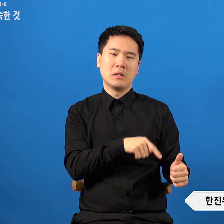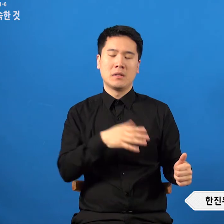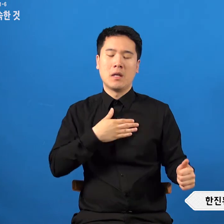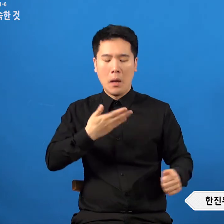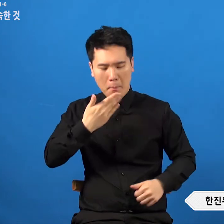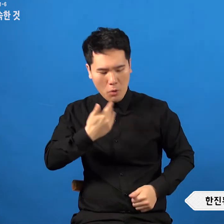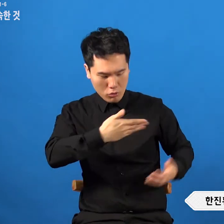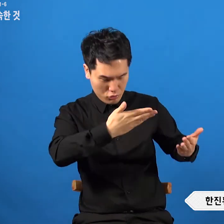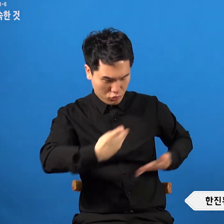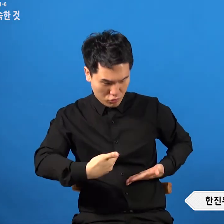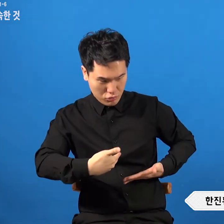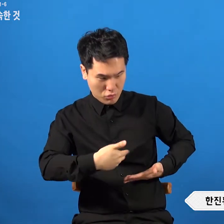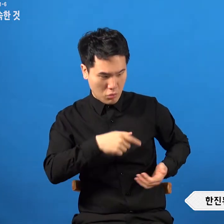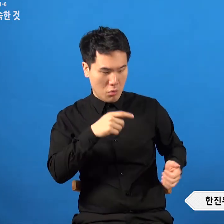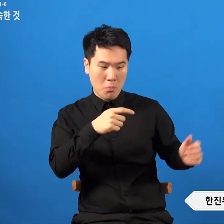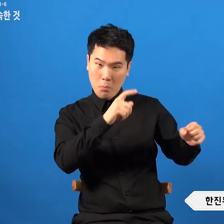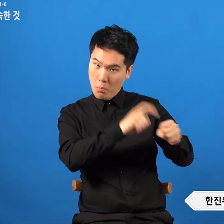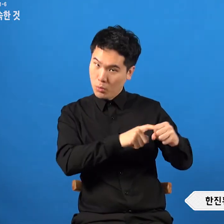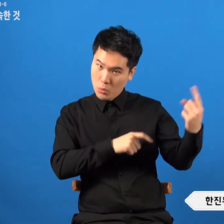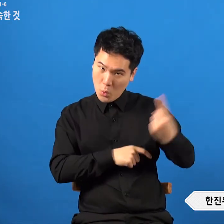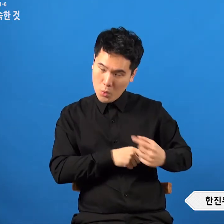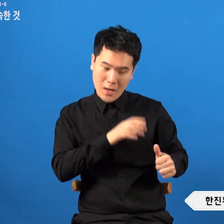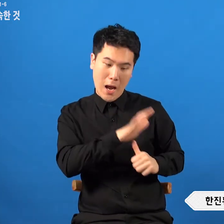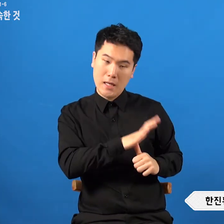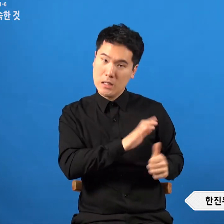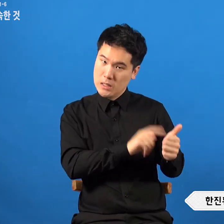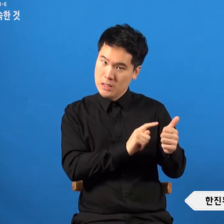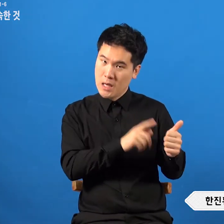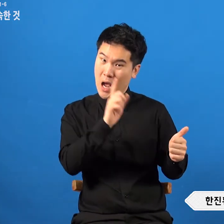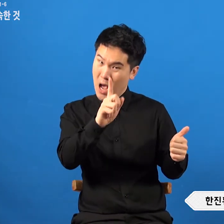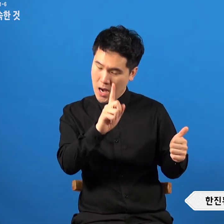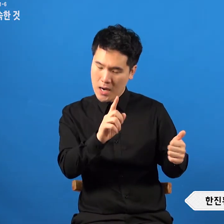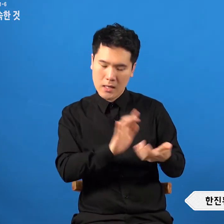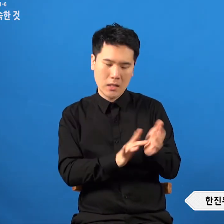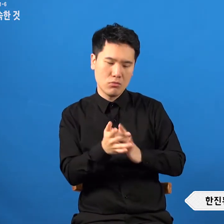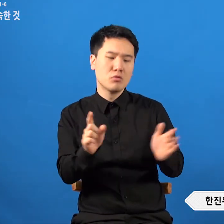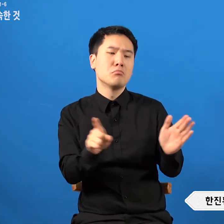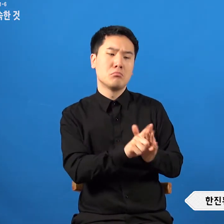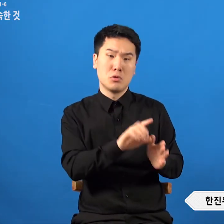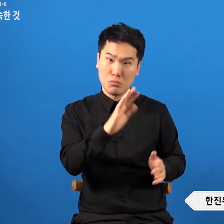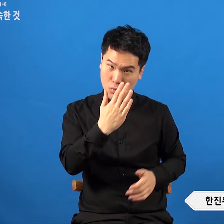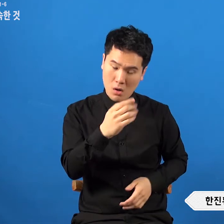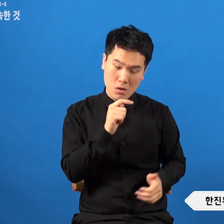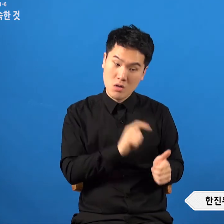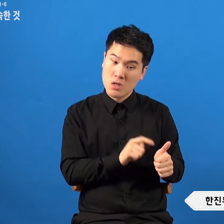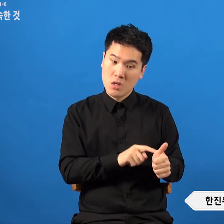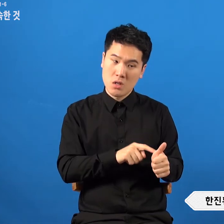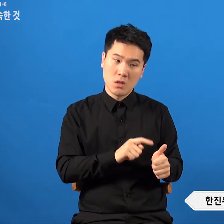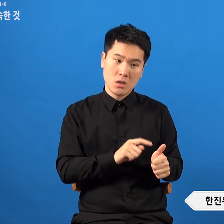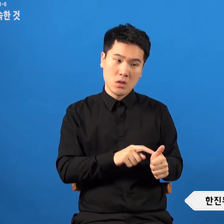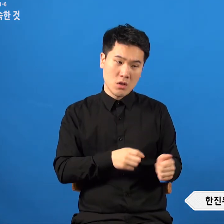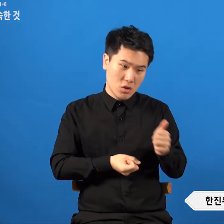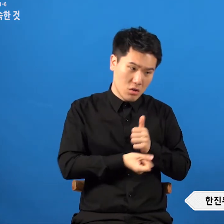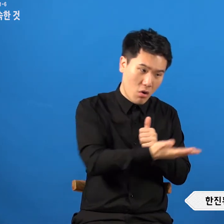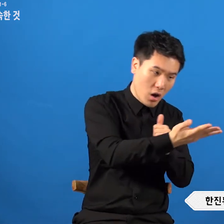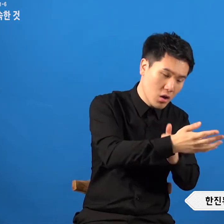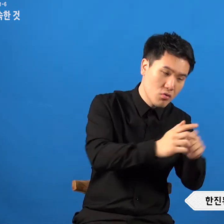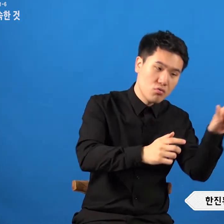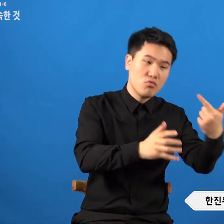예수 믿게 만든 그 아이 하나가 자라서 마을 전체를 600명 넘는 사람들을 주님께로